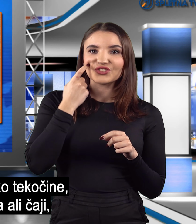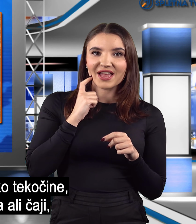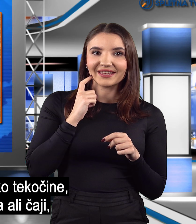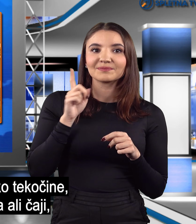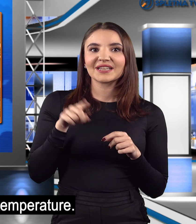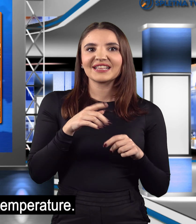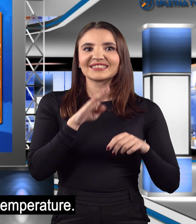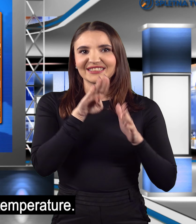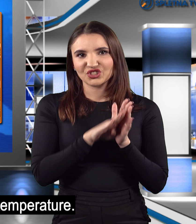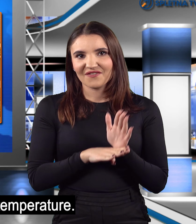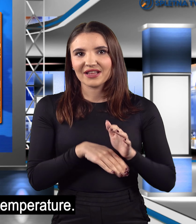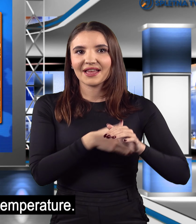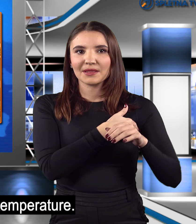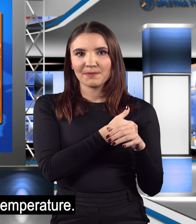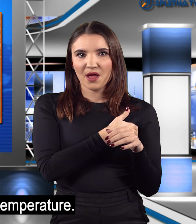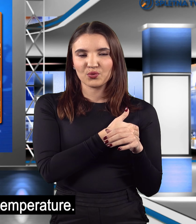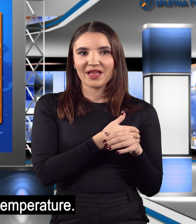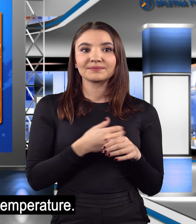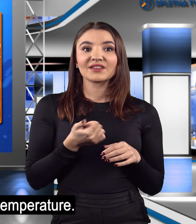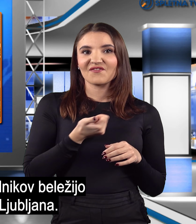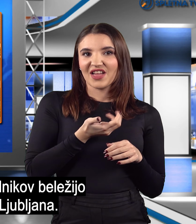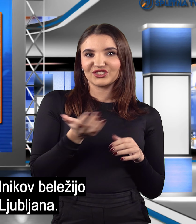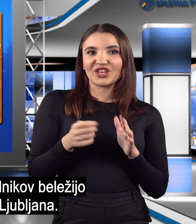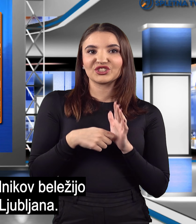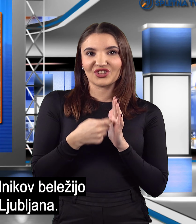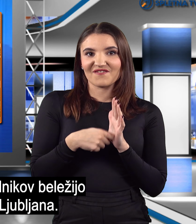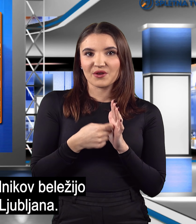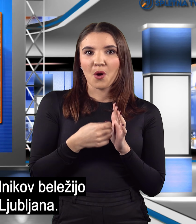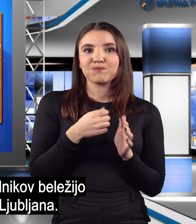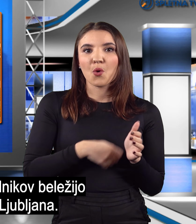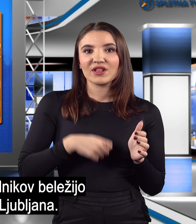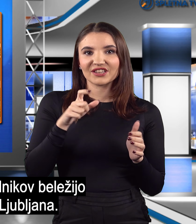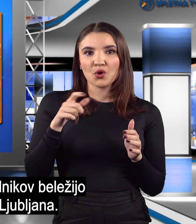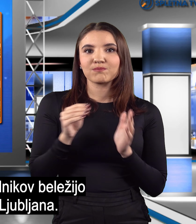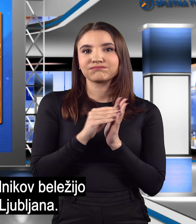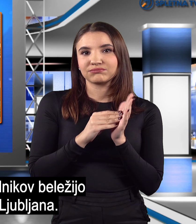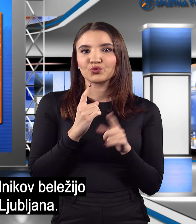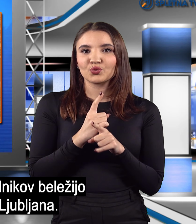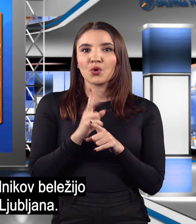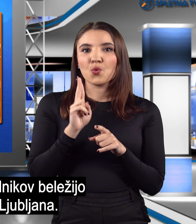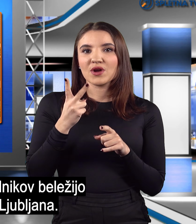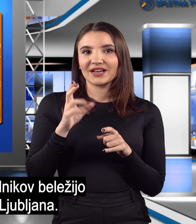in zniževanje temperature. Večje število bolnikov beležijo tudi v UKC Ljubljana.